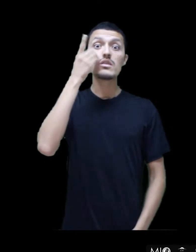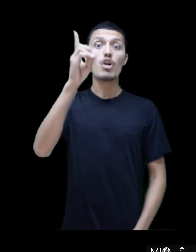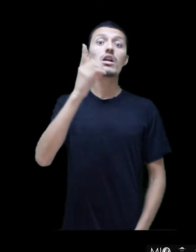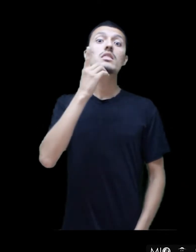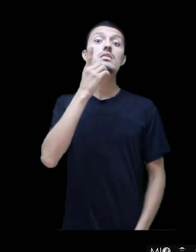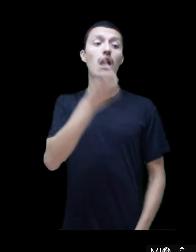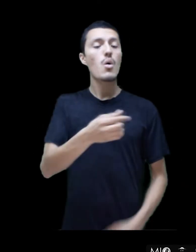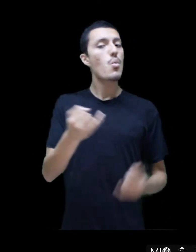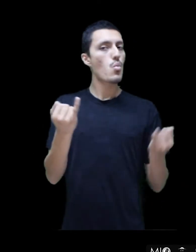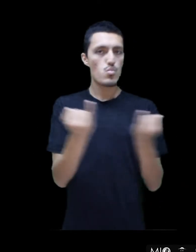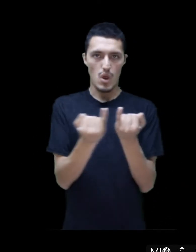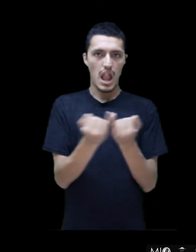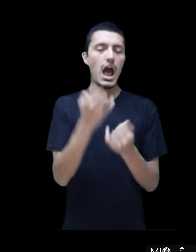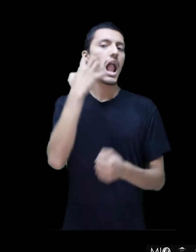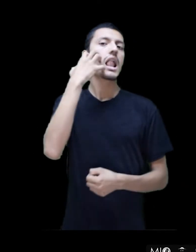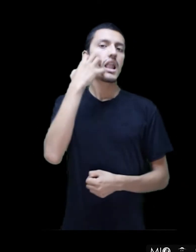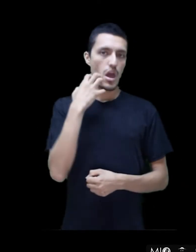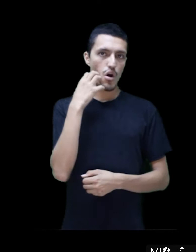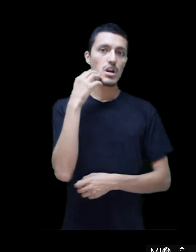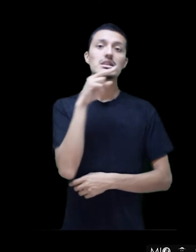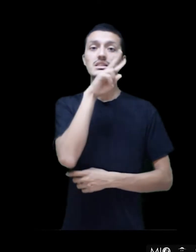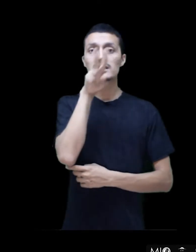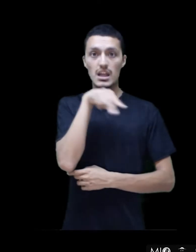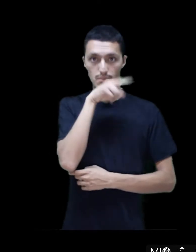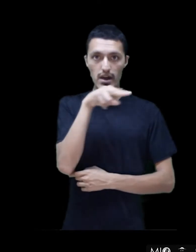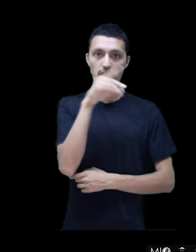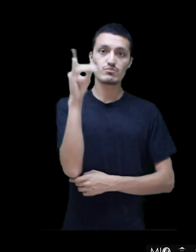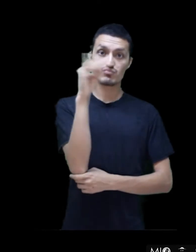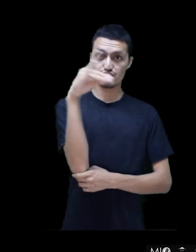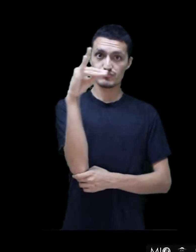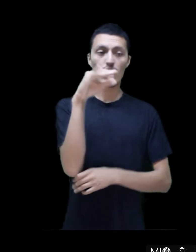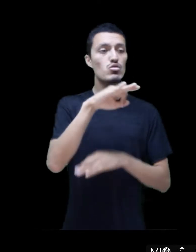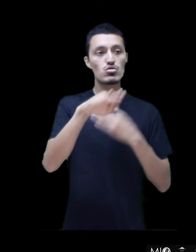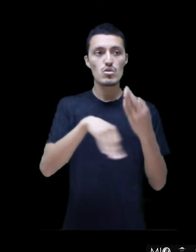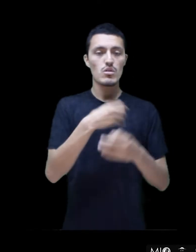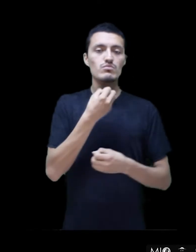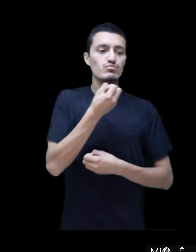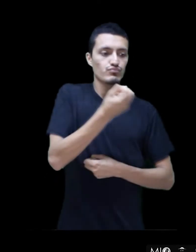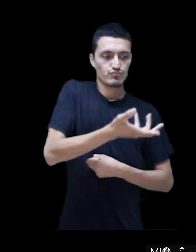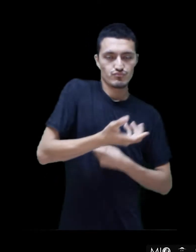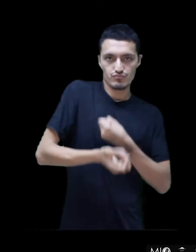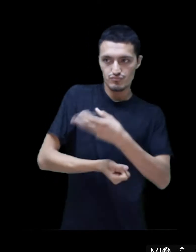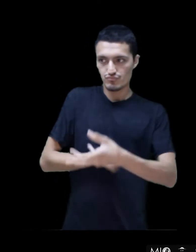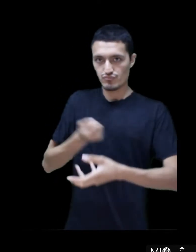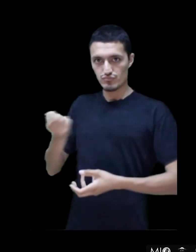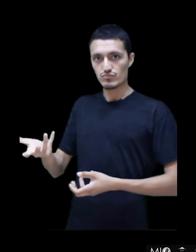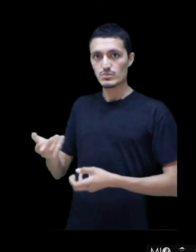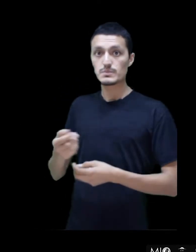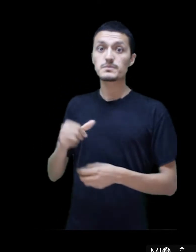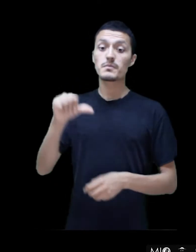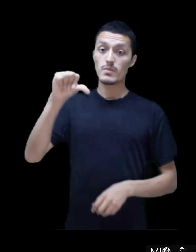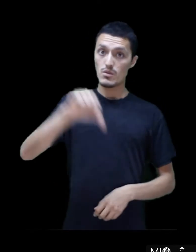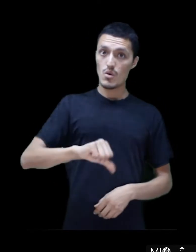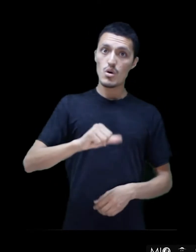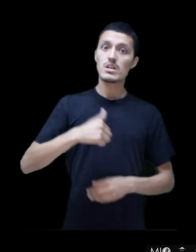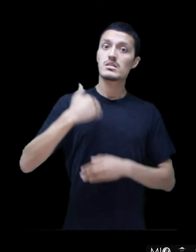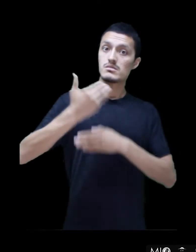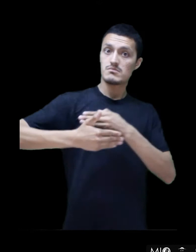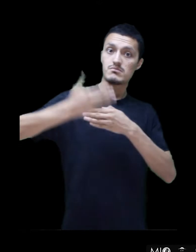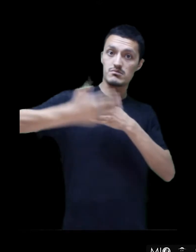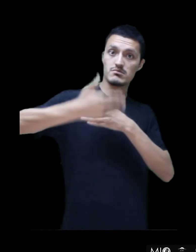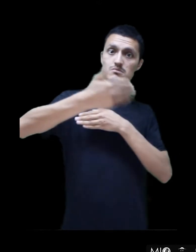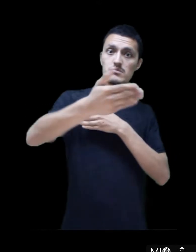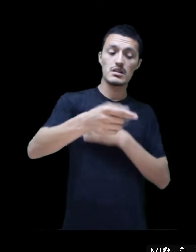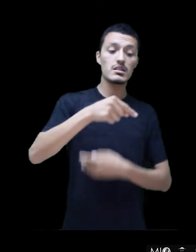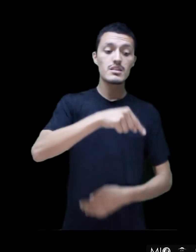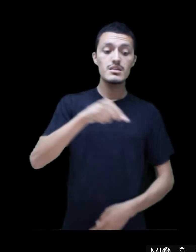dijeron lo mismo a los pumas, jaguares y serpientes. Además, agregaron: de aquí en adelante